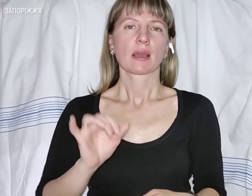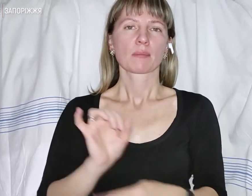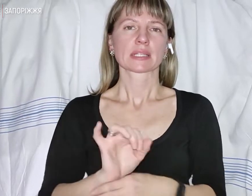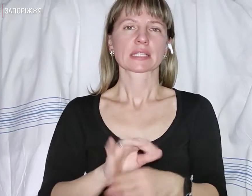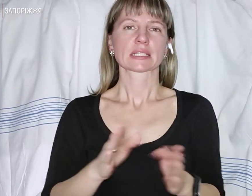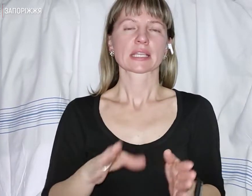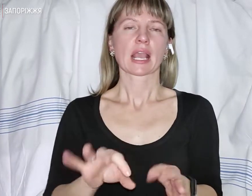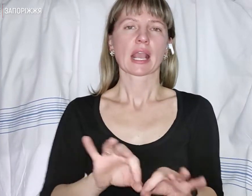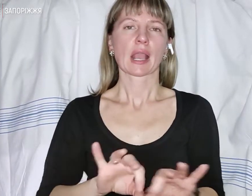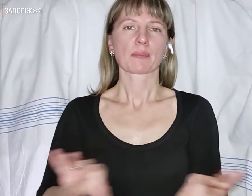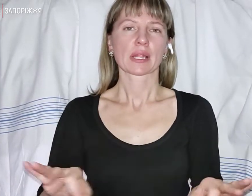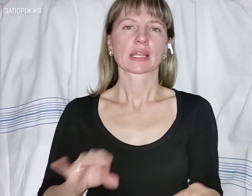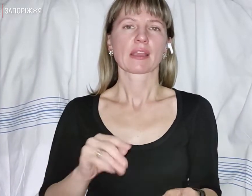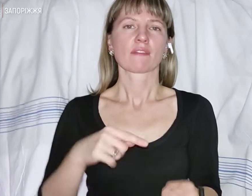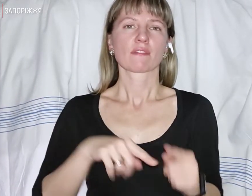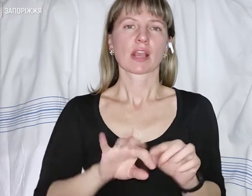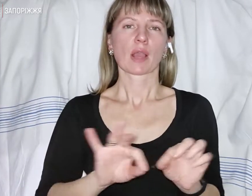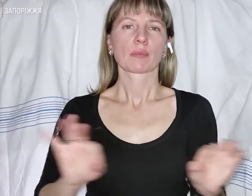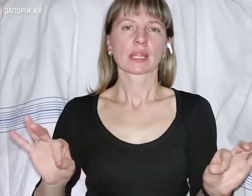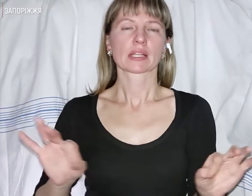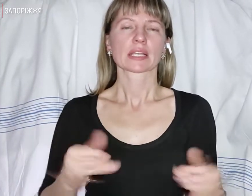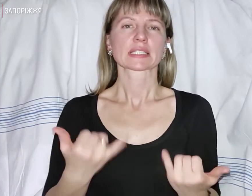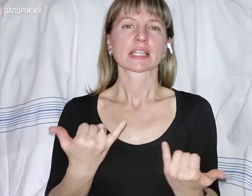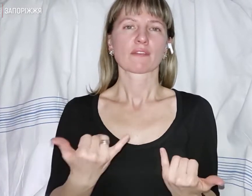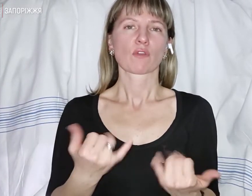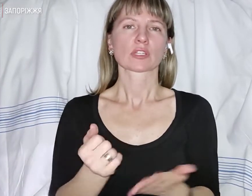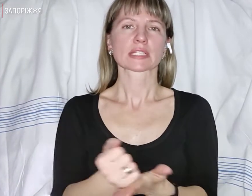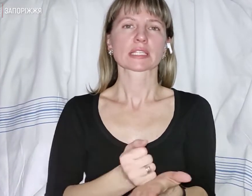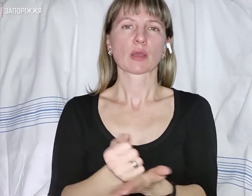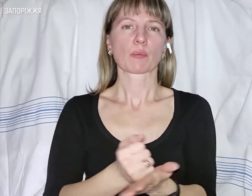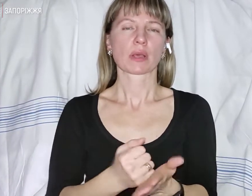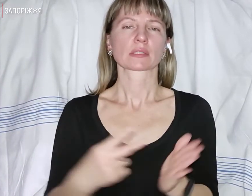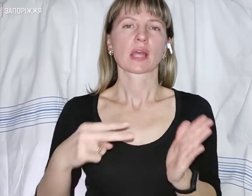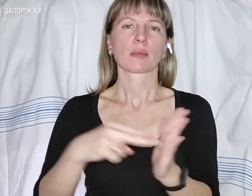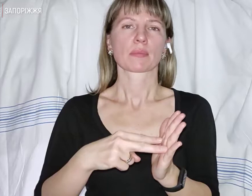ну, а ты не знаешь, ты не спрашивал, по поводу если паспорта нету, можно? Потому что тут девчонки говорят, что нет.